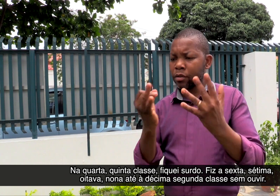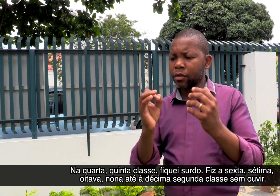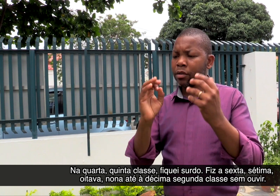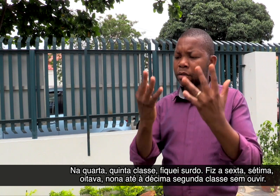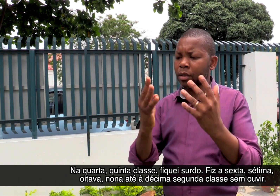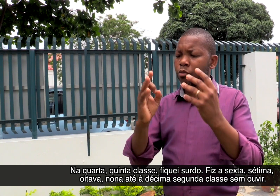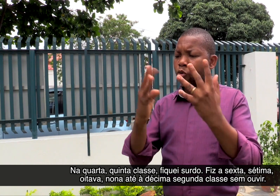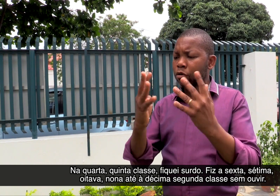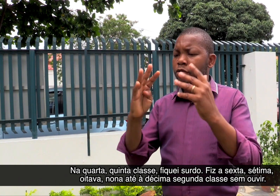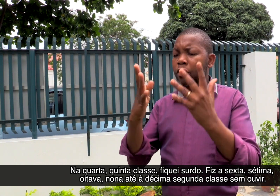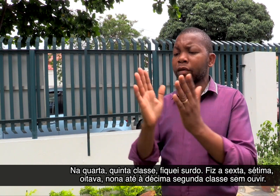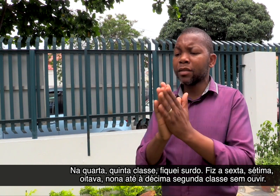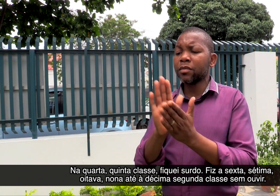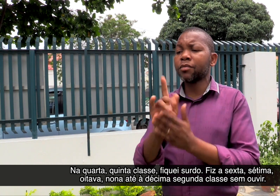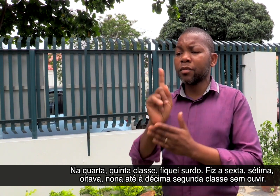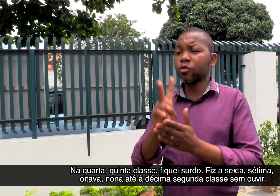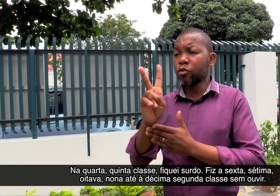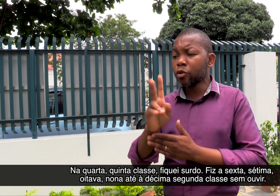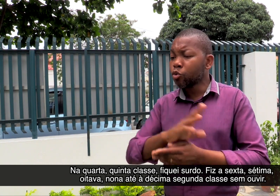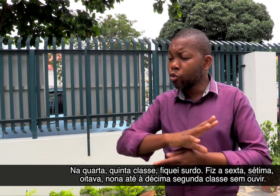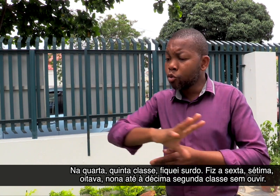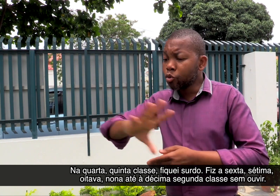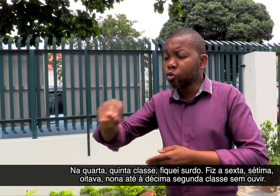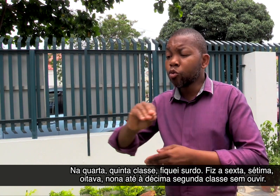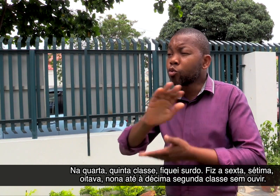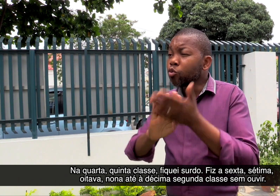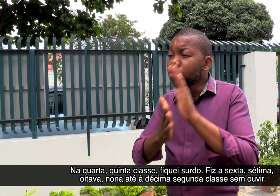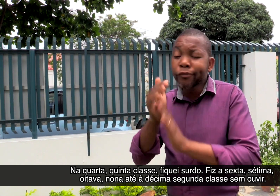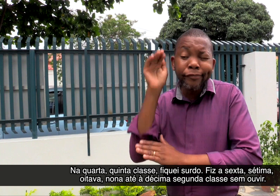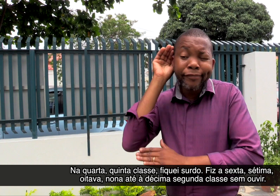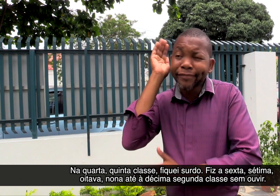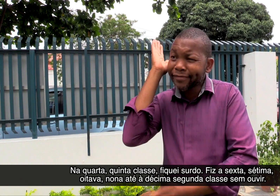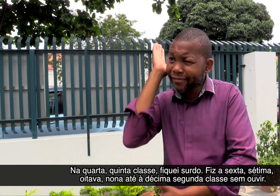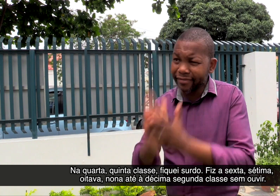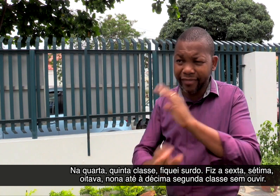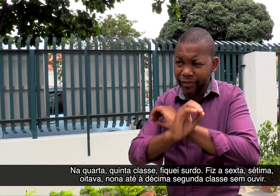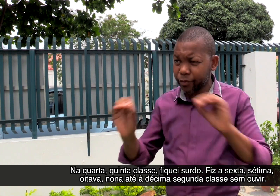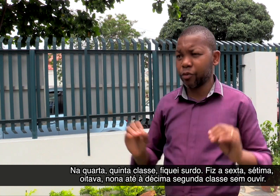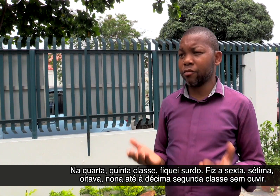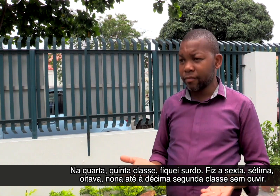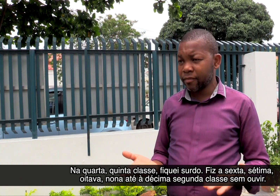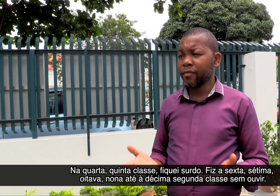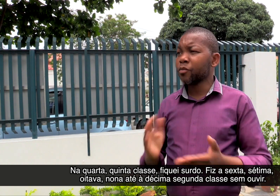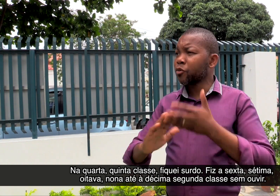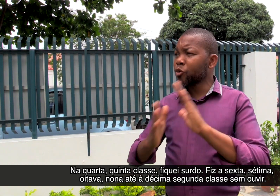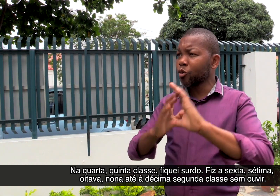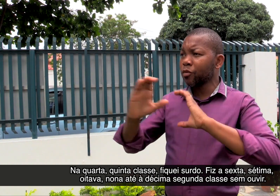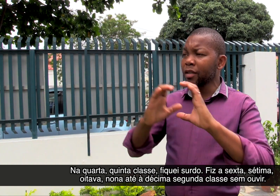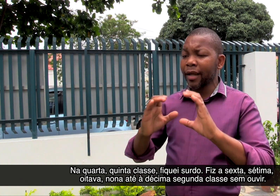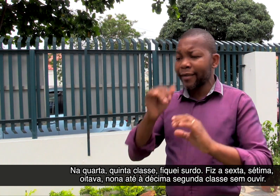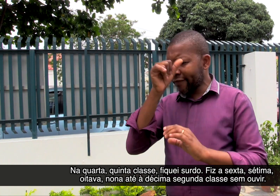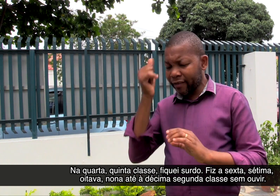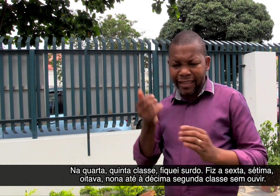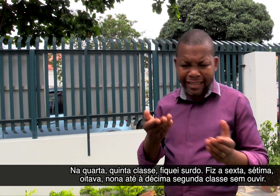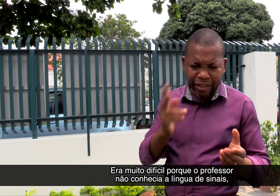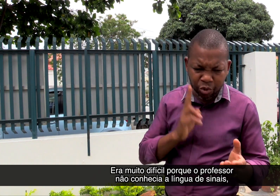surdo. E 6ª, 7ª, 8ª, 9ª, 10ª até 12ª classe, eu fiz essas todas as classes